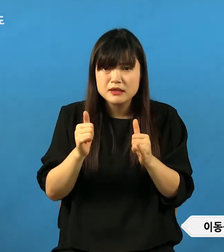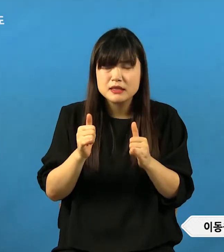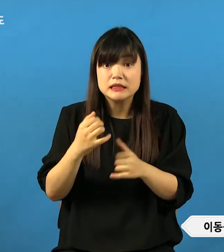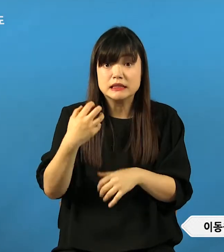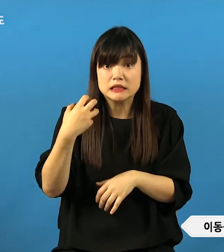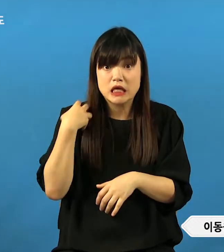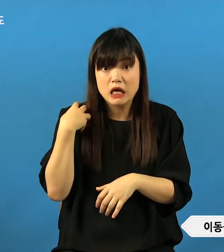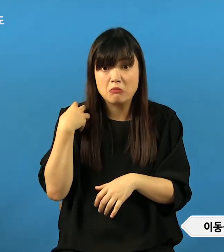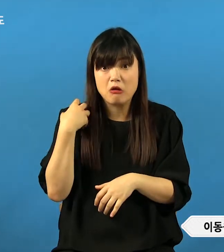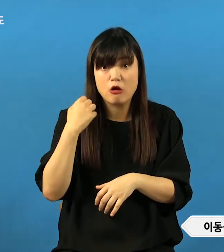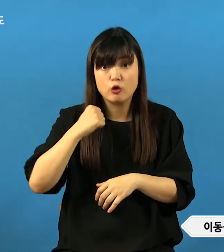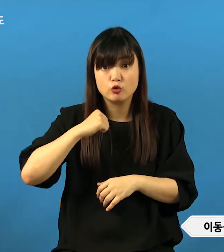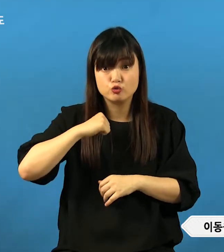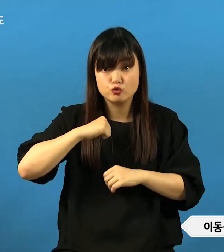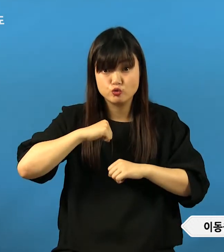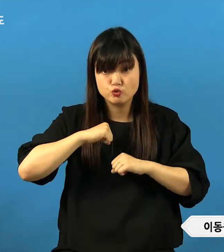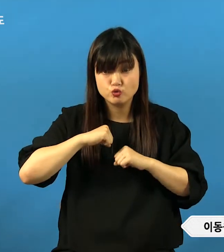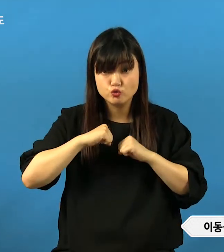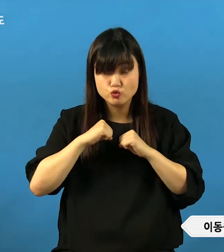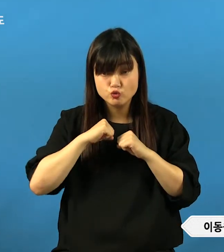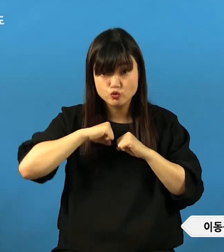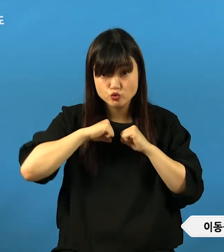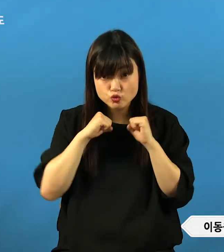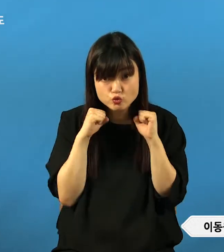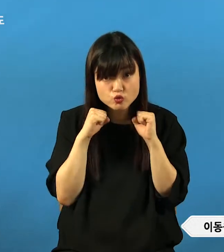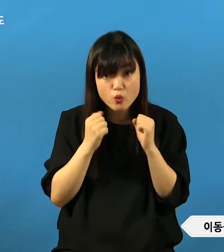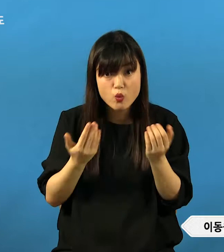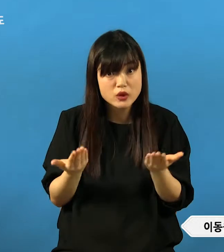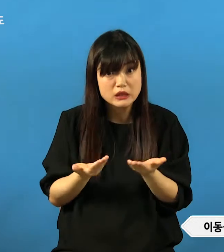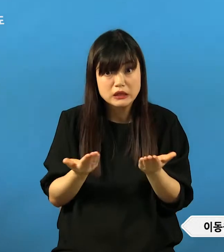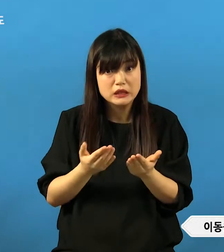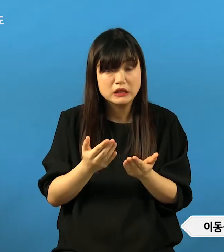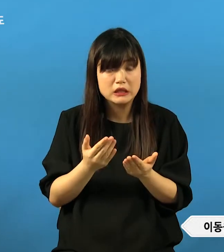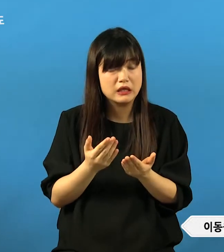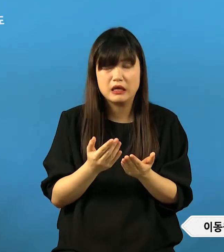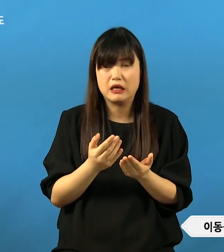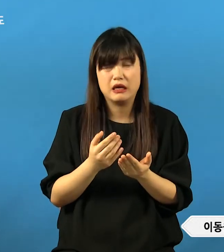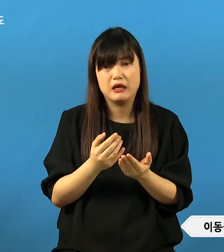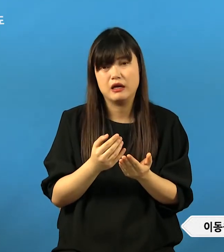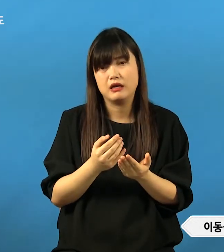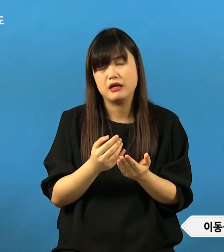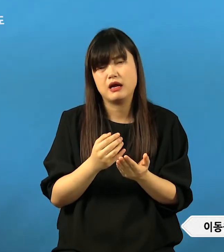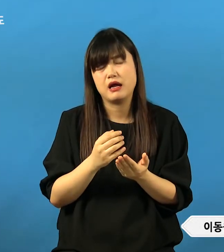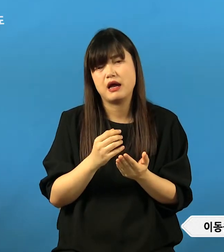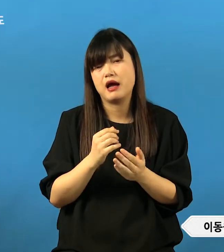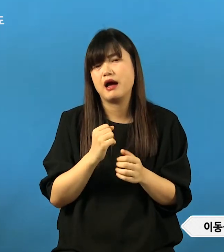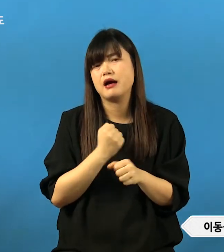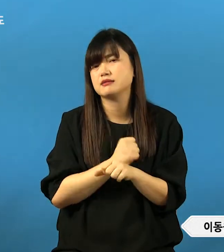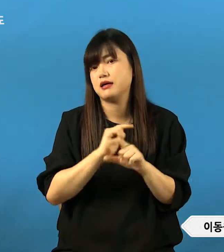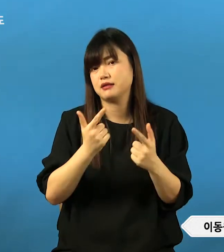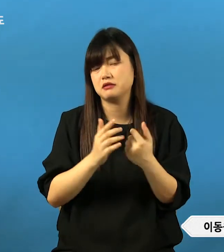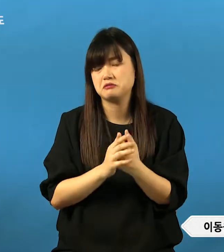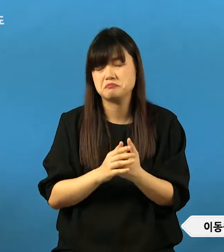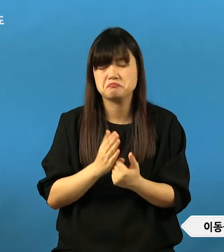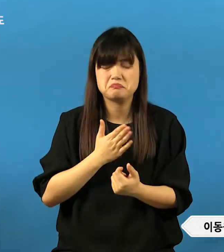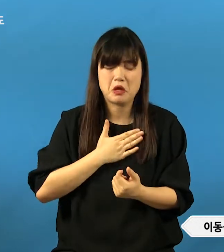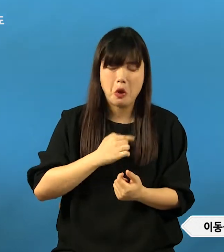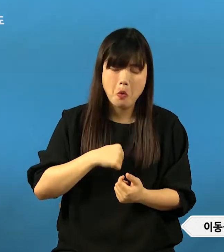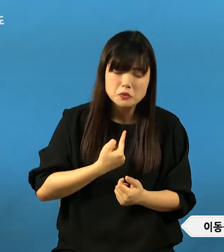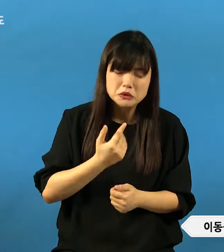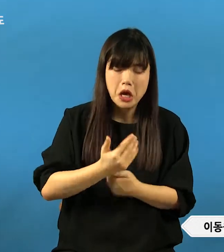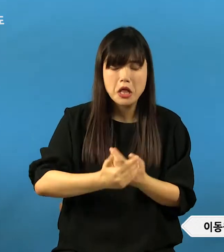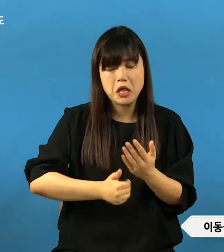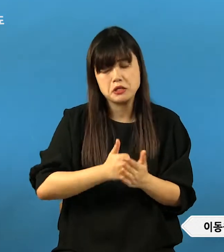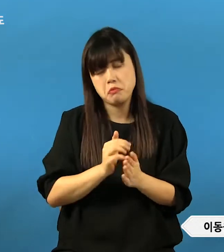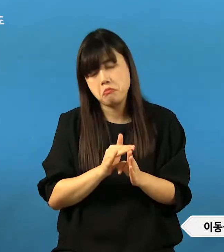이 사명을 순종하는 일에 실패했던 거예요. 복음을 전하는 일을 거부하는 것입니다. 나 혼자